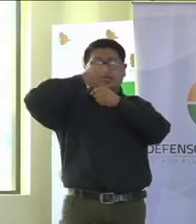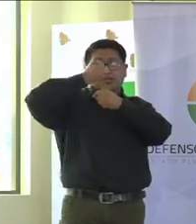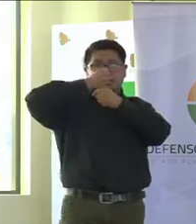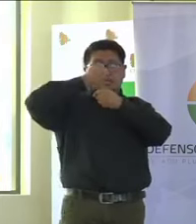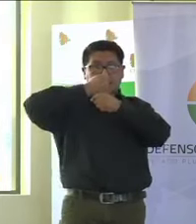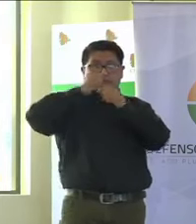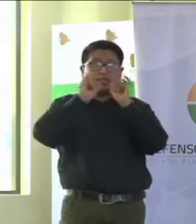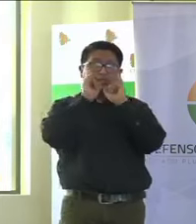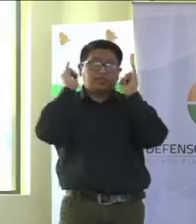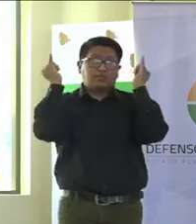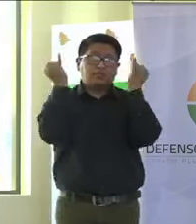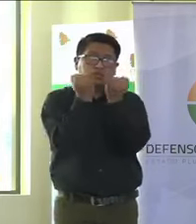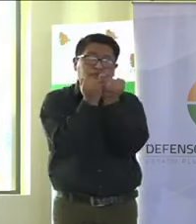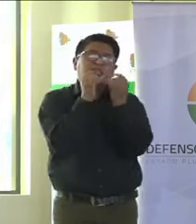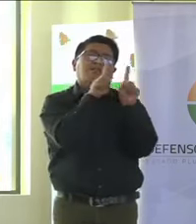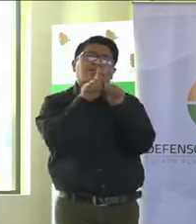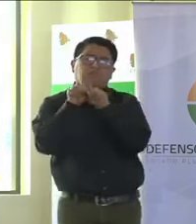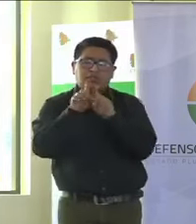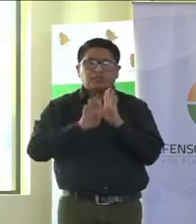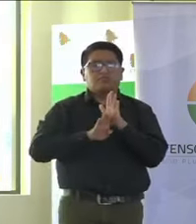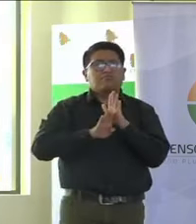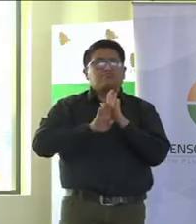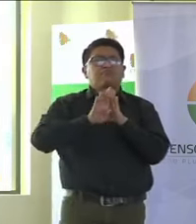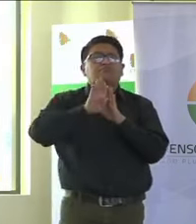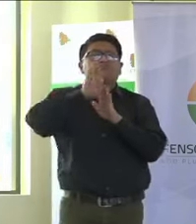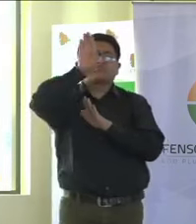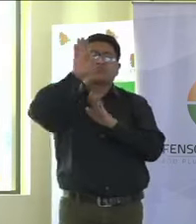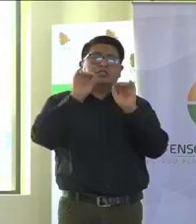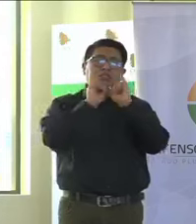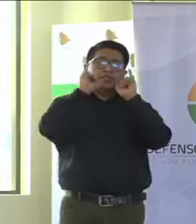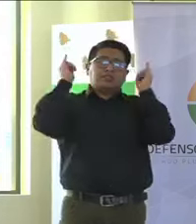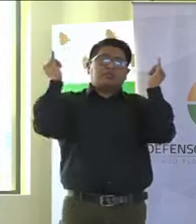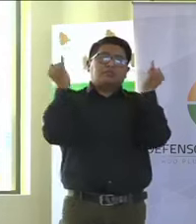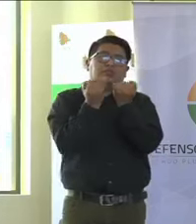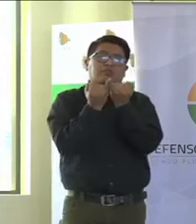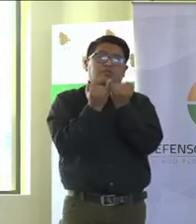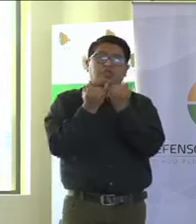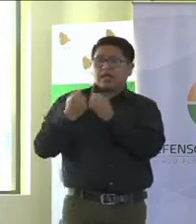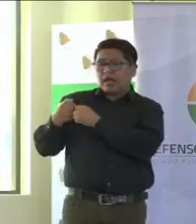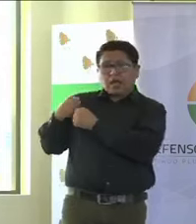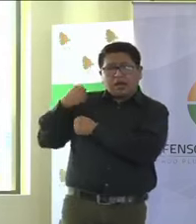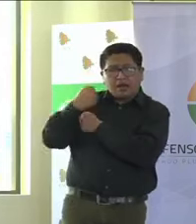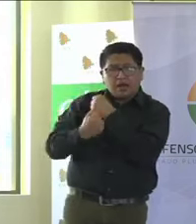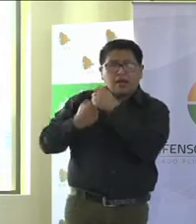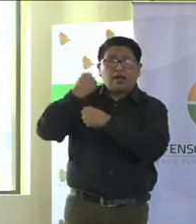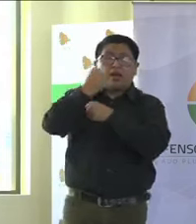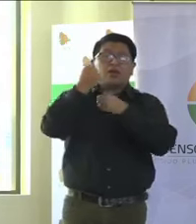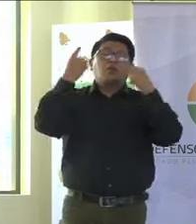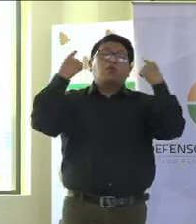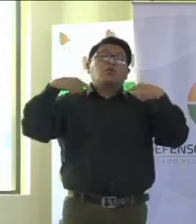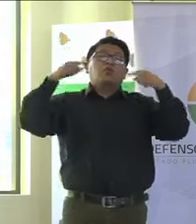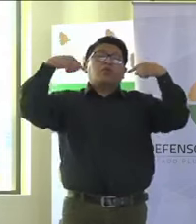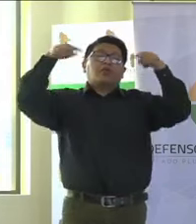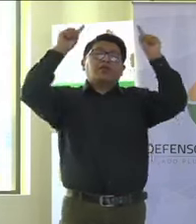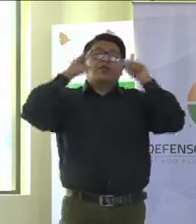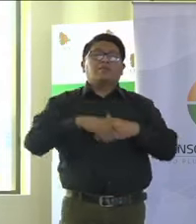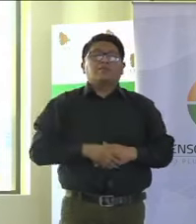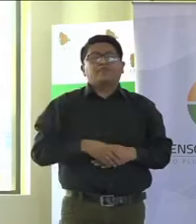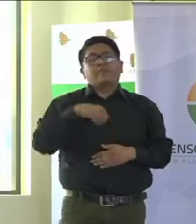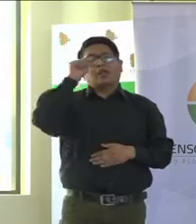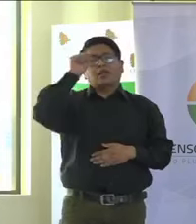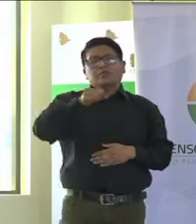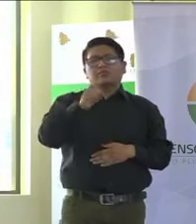crecimiento institucional, pues a lo largo de estos años ha permitido lograr ello. Y pues